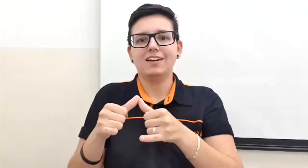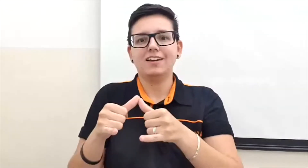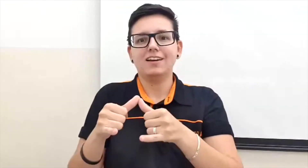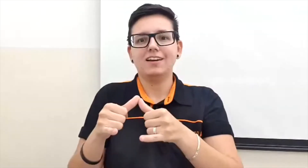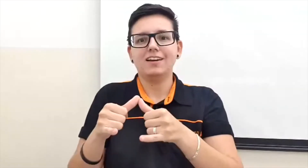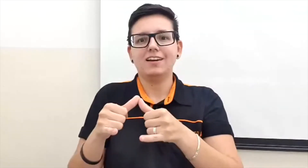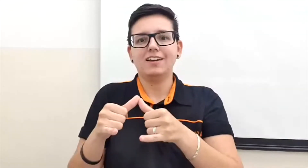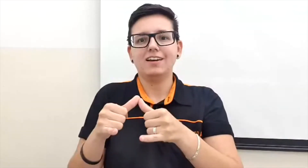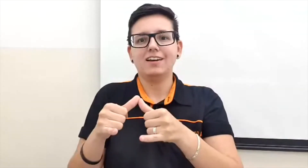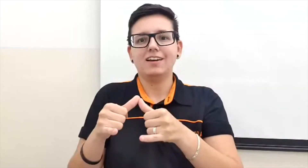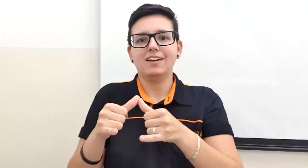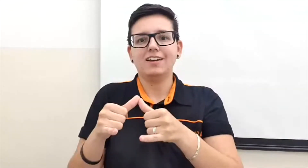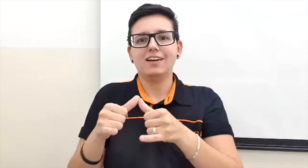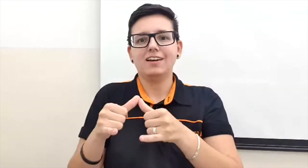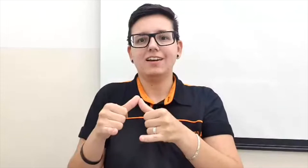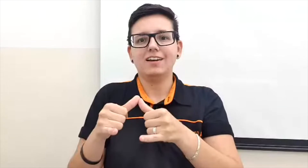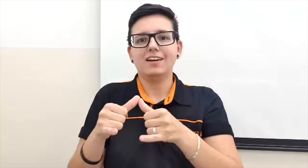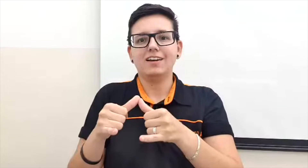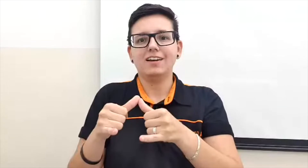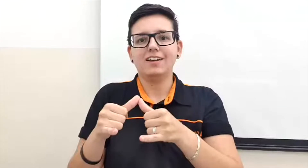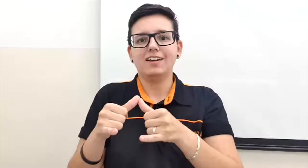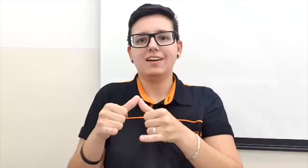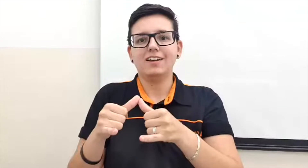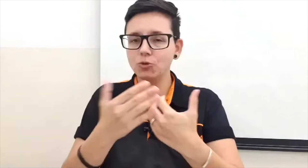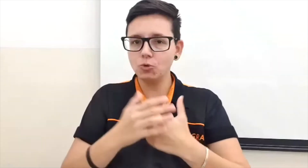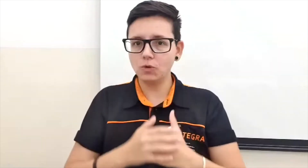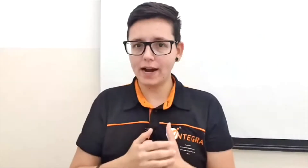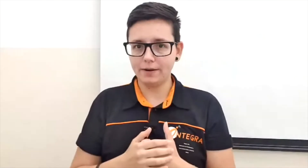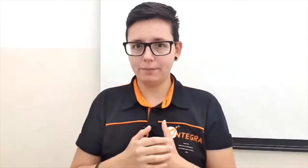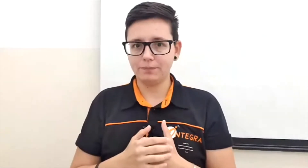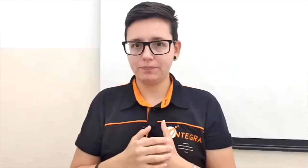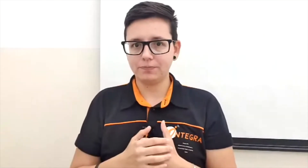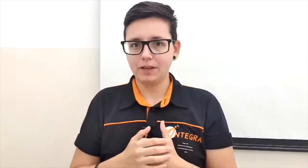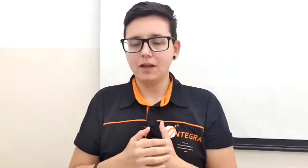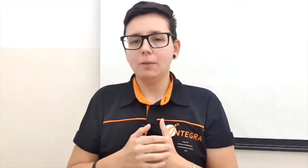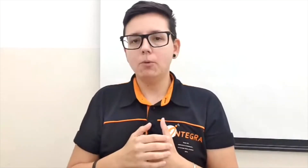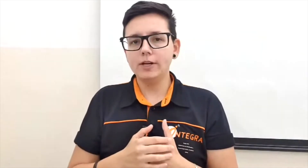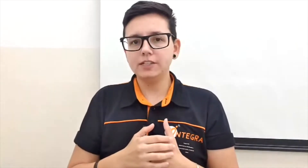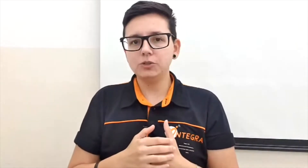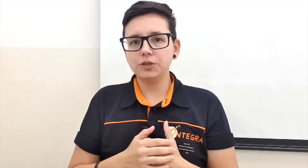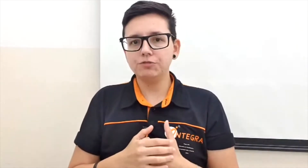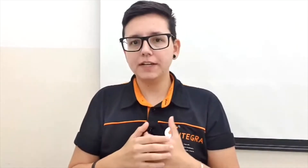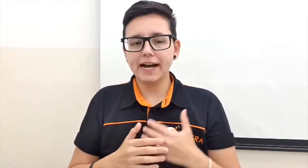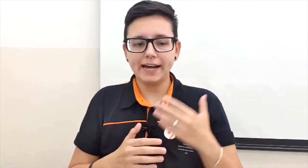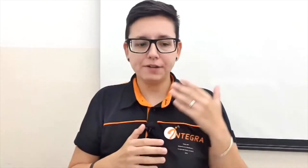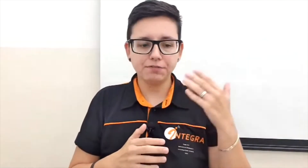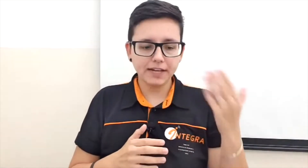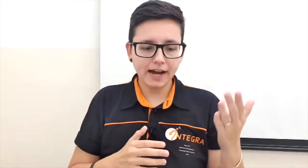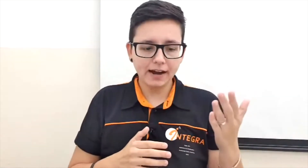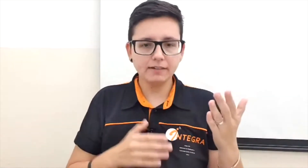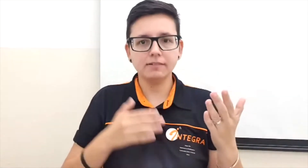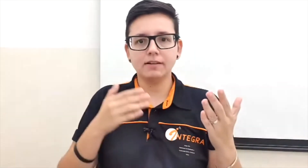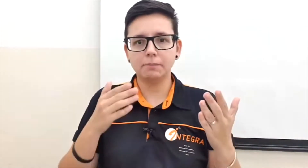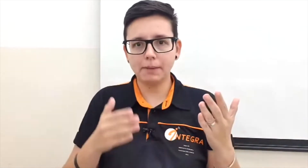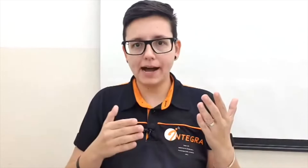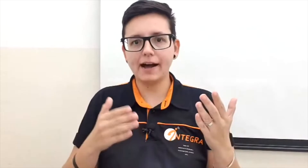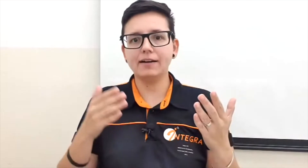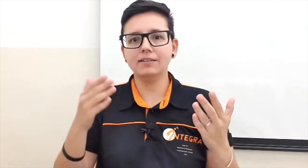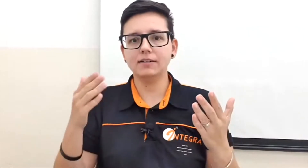pessoa fisicamente estar em algum lugar. Por isso que o ficar é ficar barra